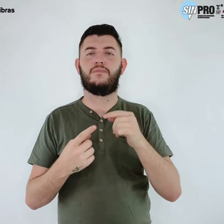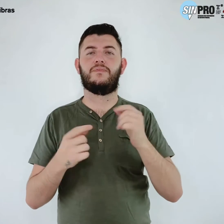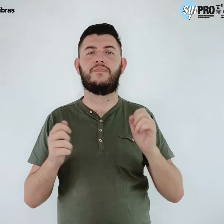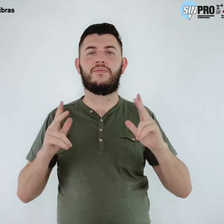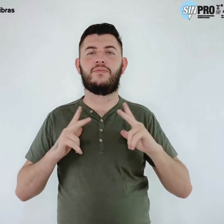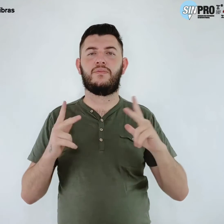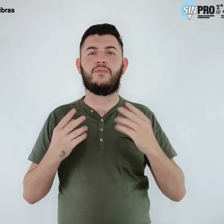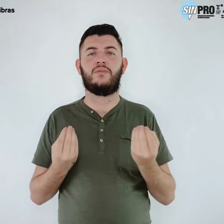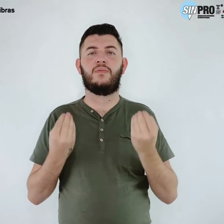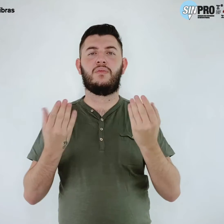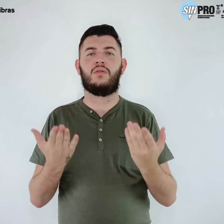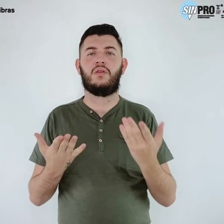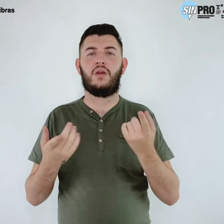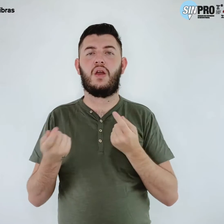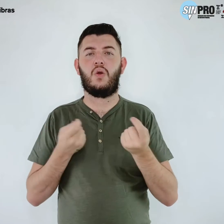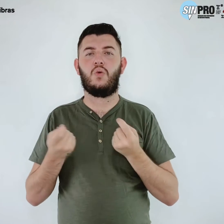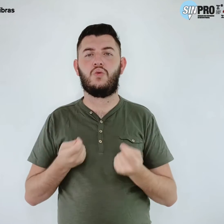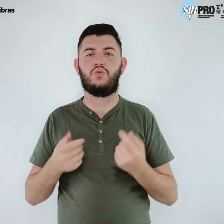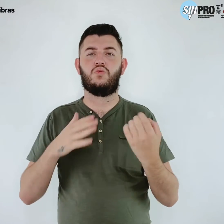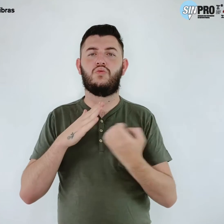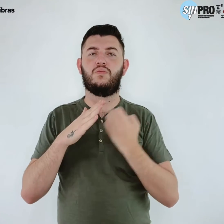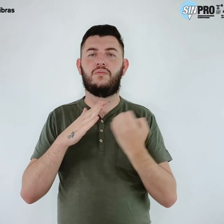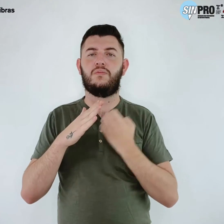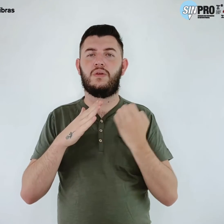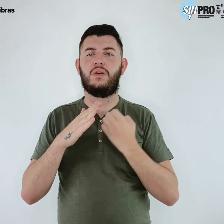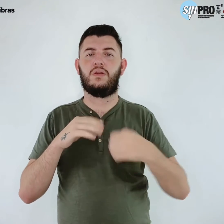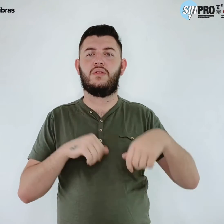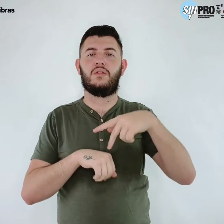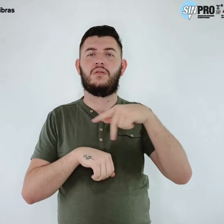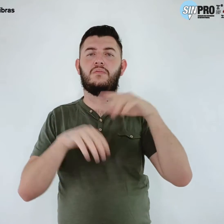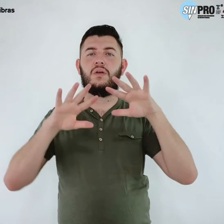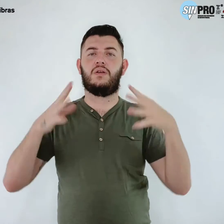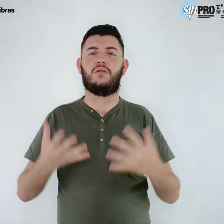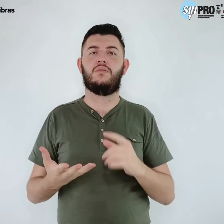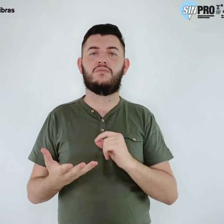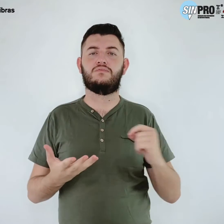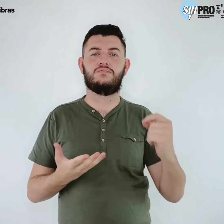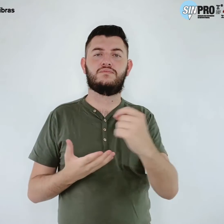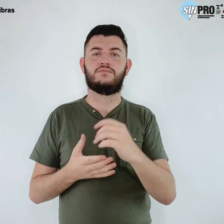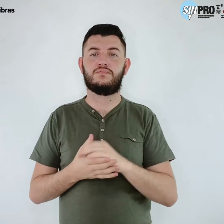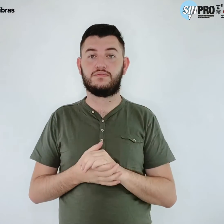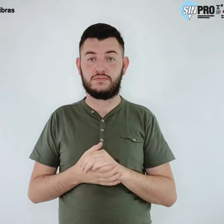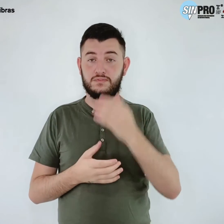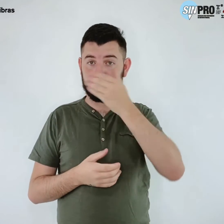a privatizar e entregar a Petrobras a controle de empresas